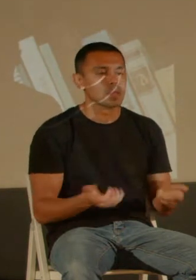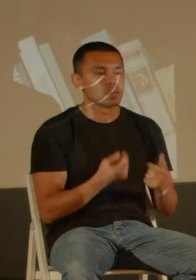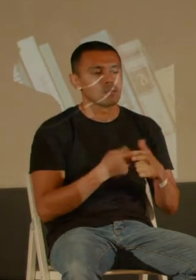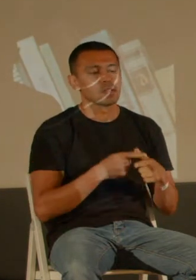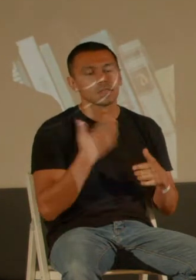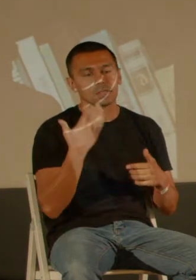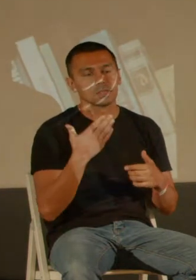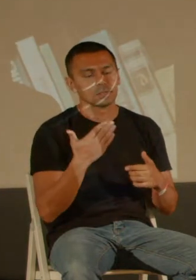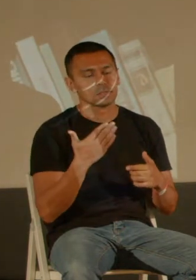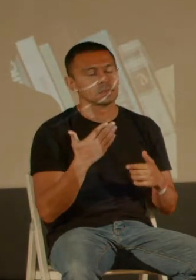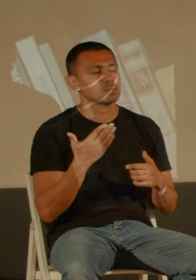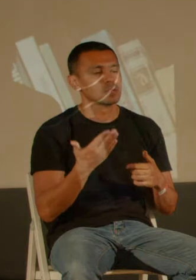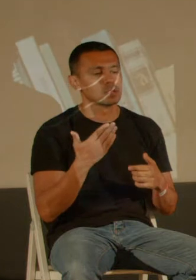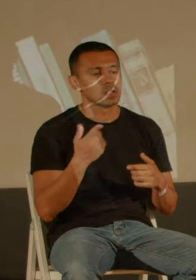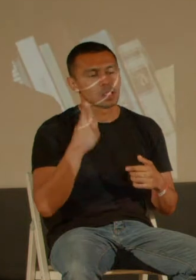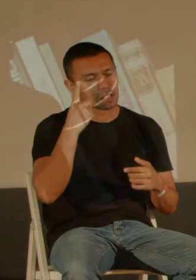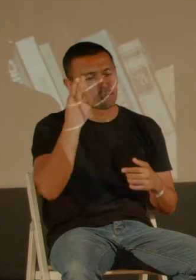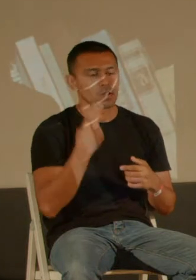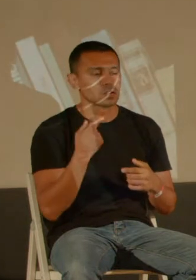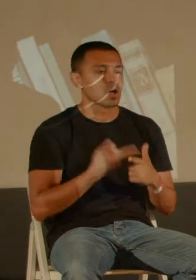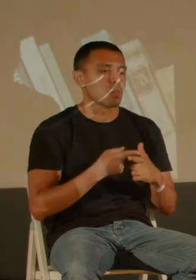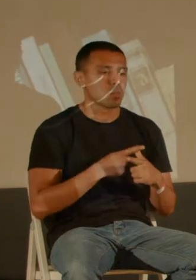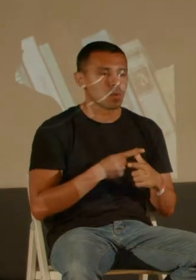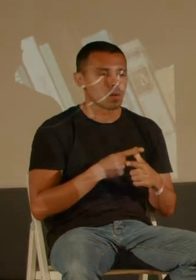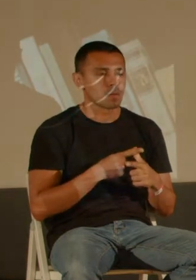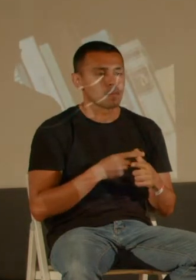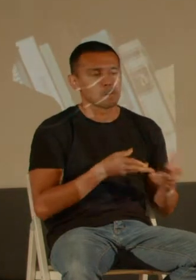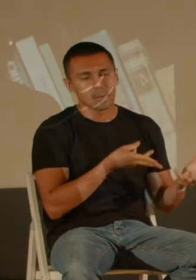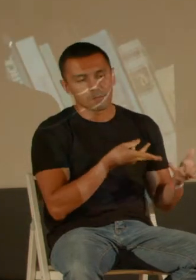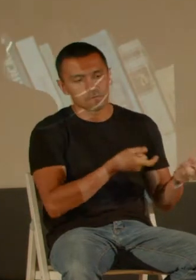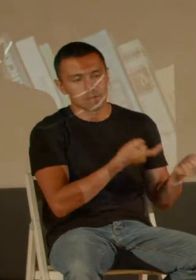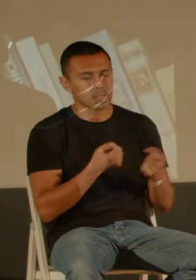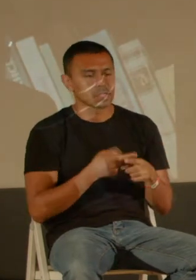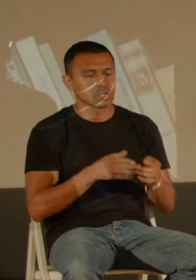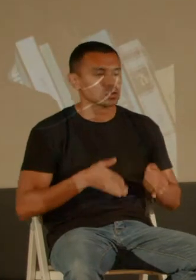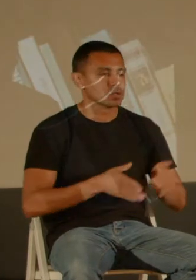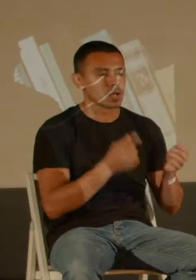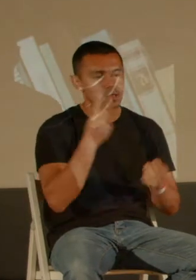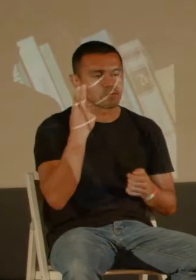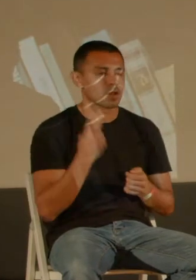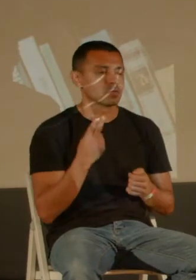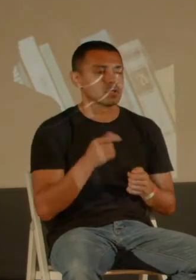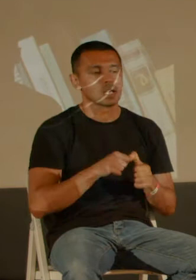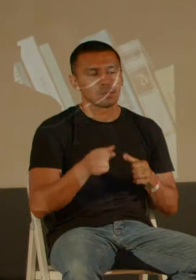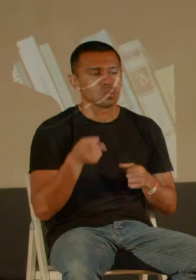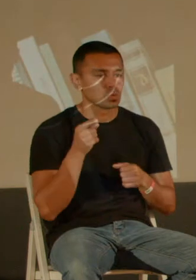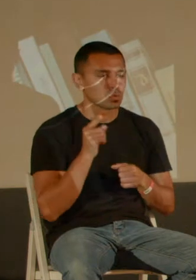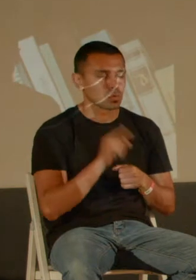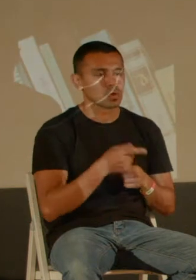підтримувала в їхній sobriety, в їхній тверезості, або привела їх на цей шлях тверезості. І крім